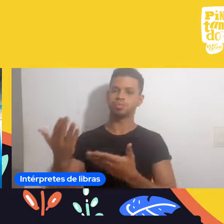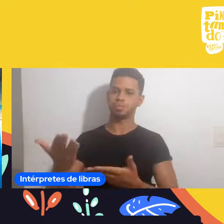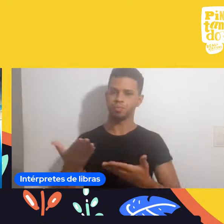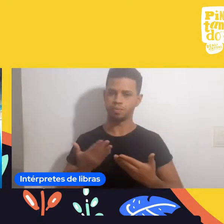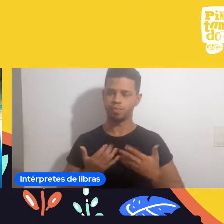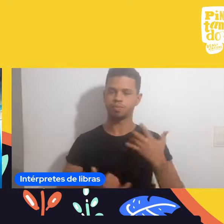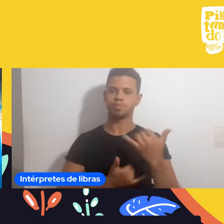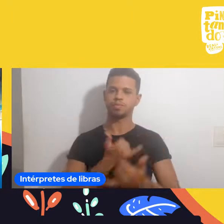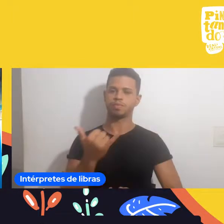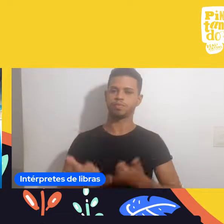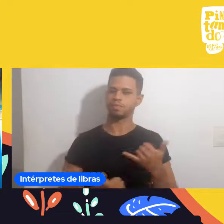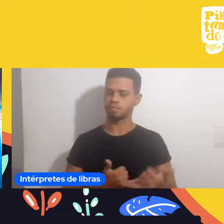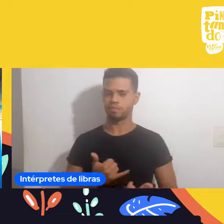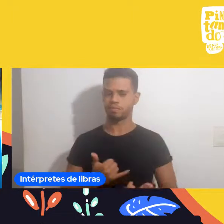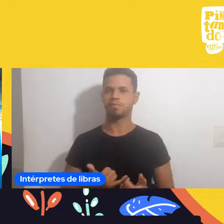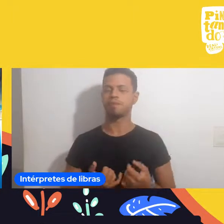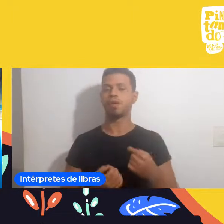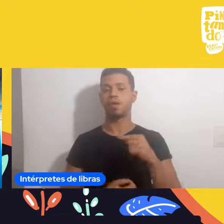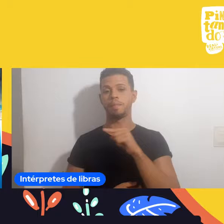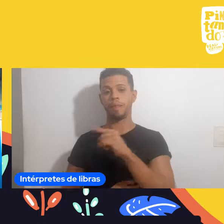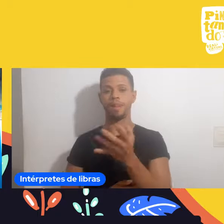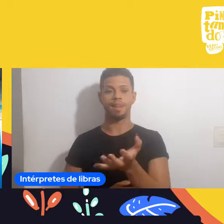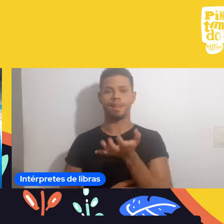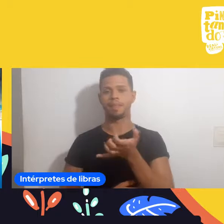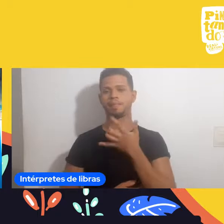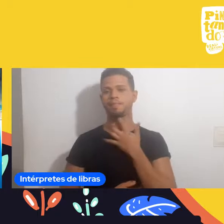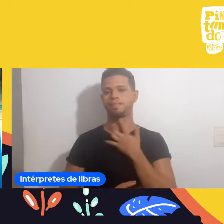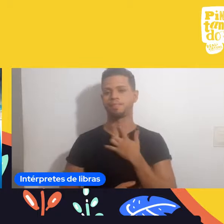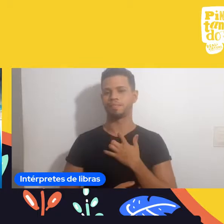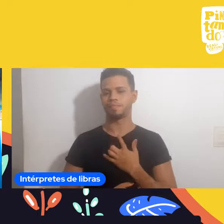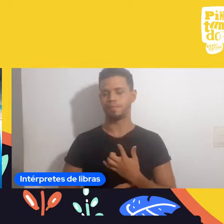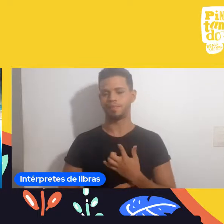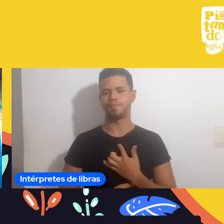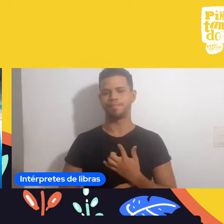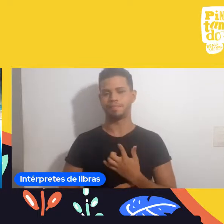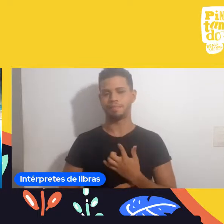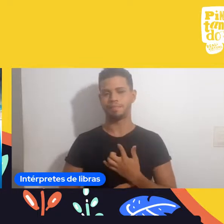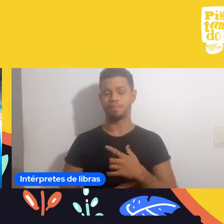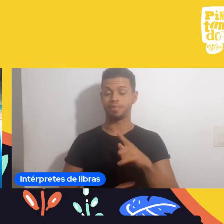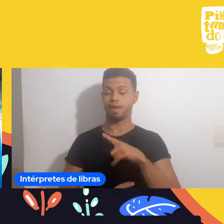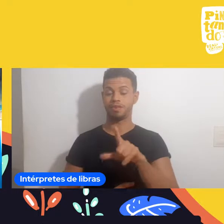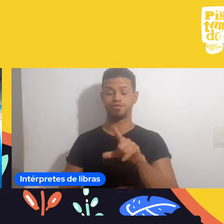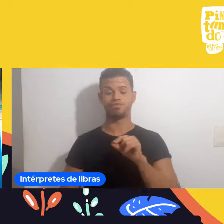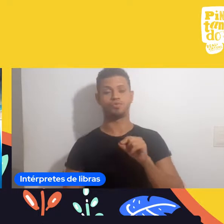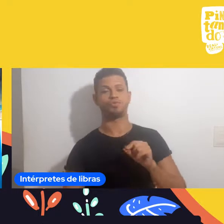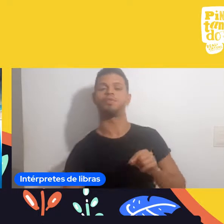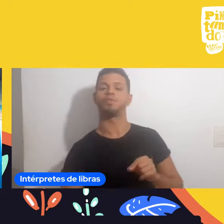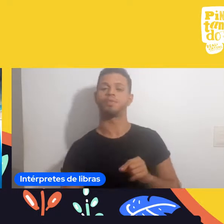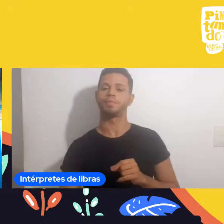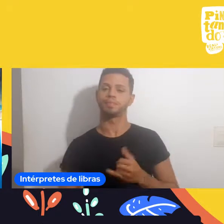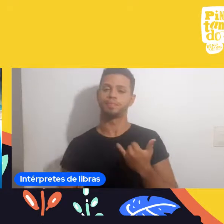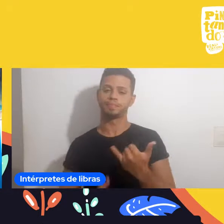da forma como ela quiser, da forma como ela escolher brincar.